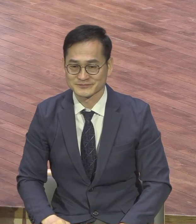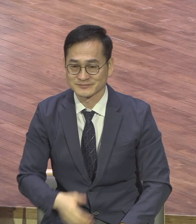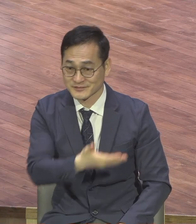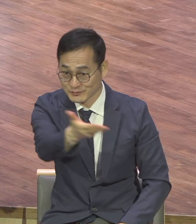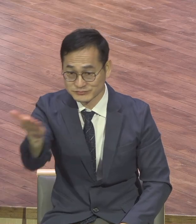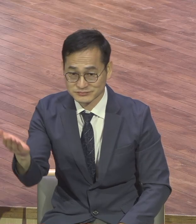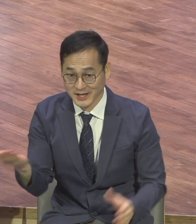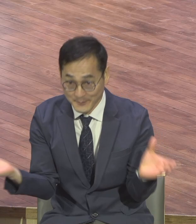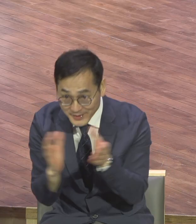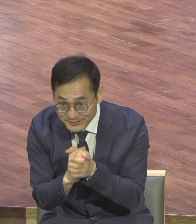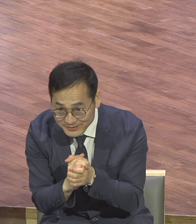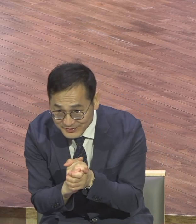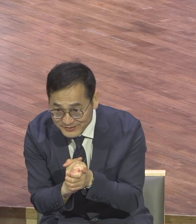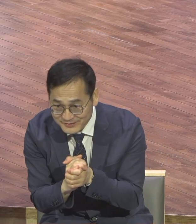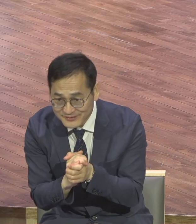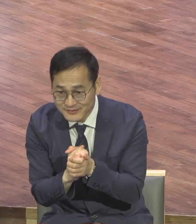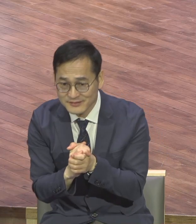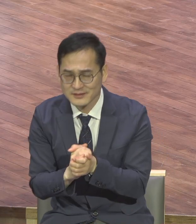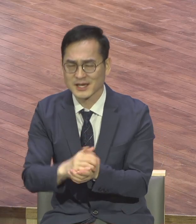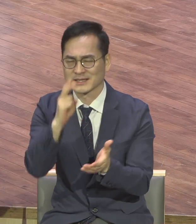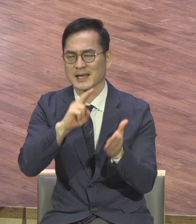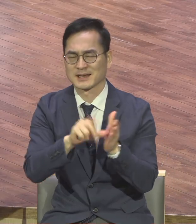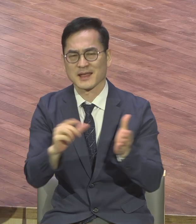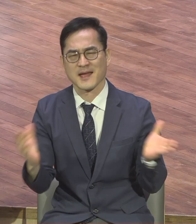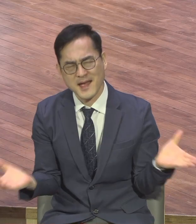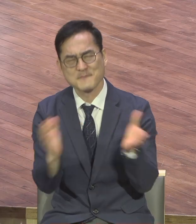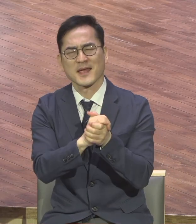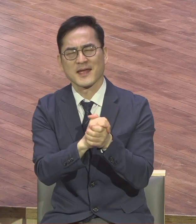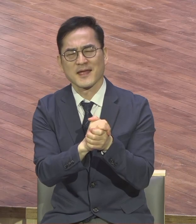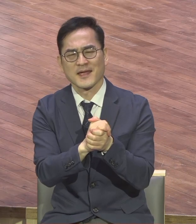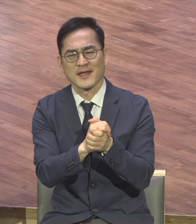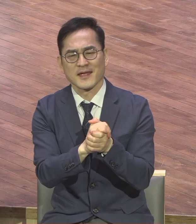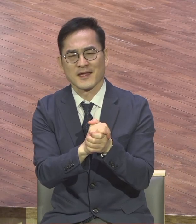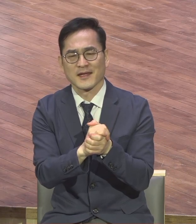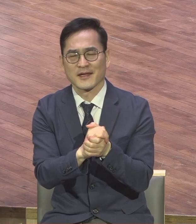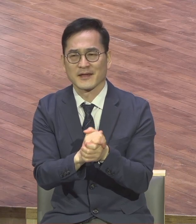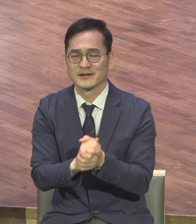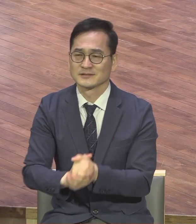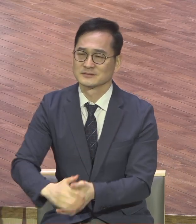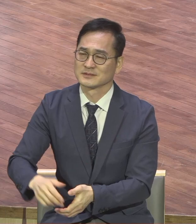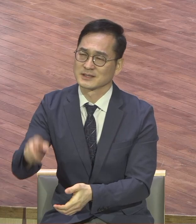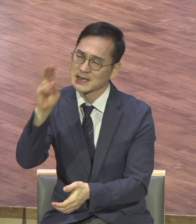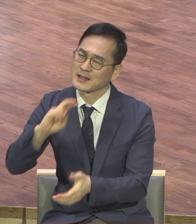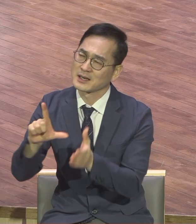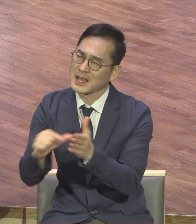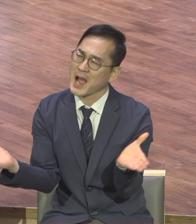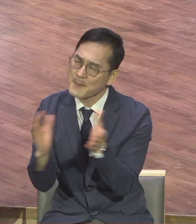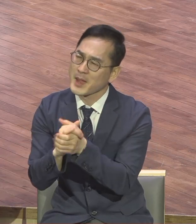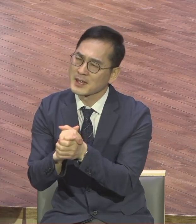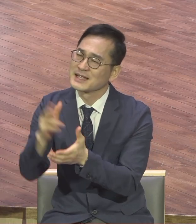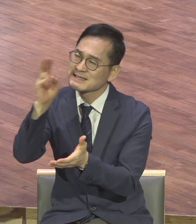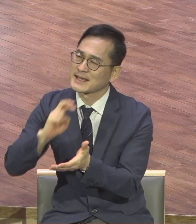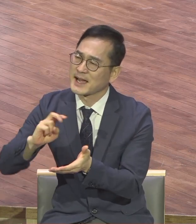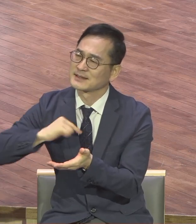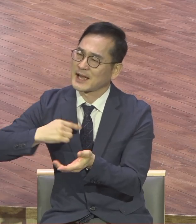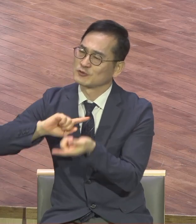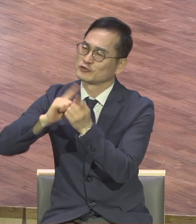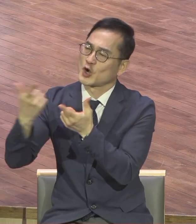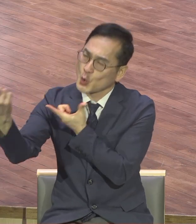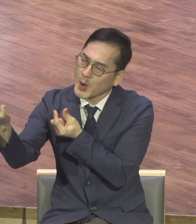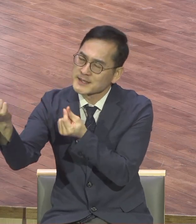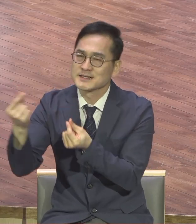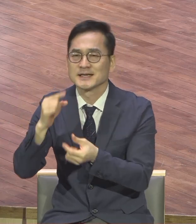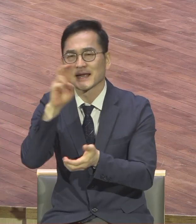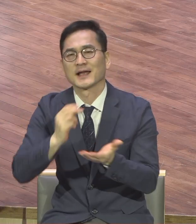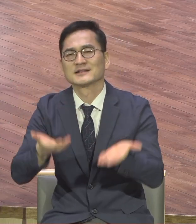할렐루야. 아멘. 찬양을 할 때 아멘. 저 찬양을 내가 드립니다. 대신 드리다, 대신.